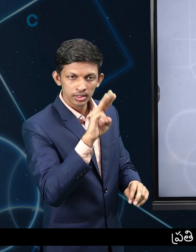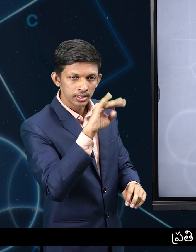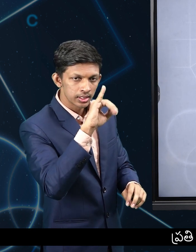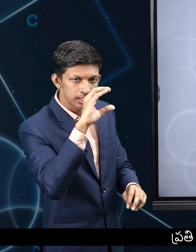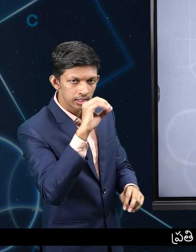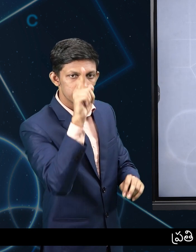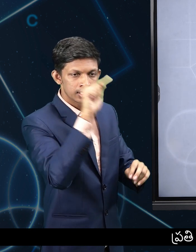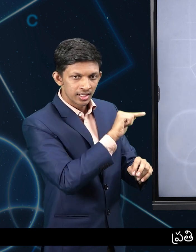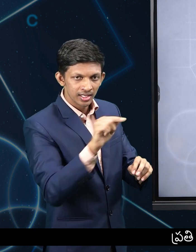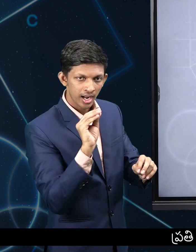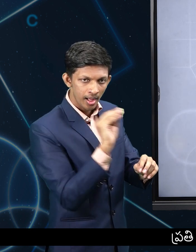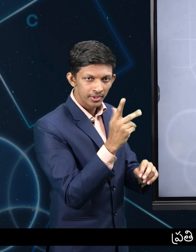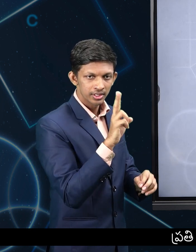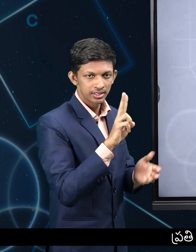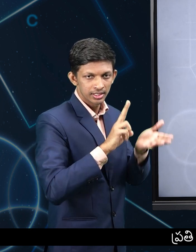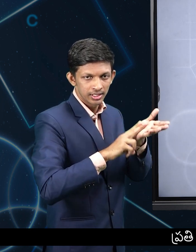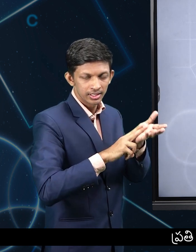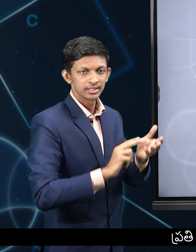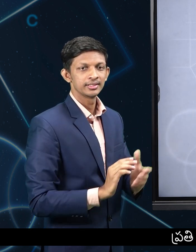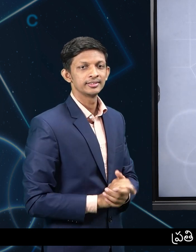360 డిగ్రీలు బై n.